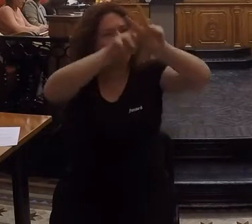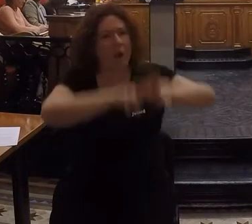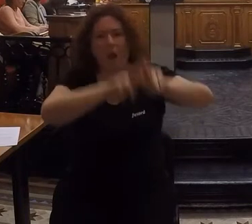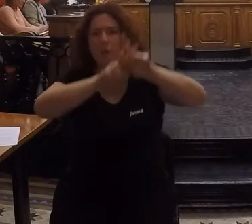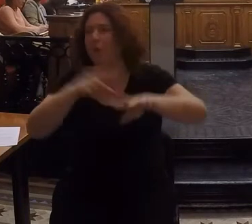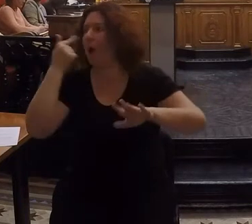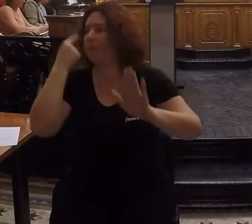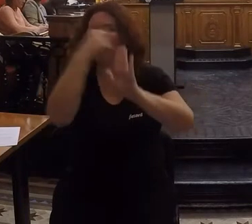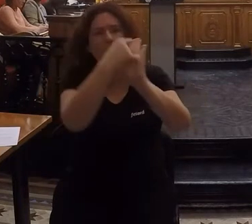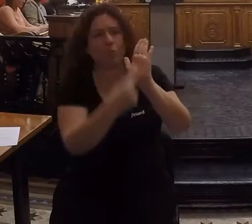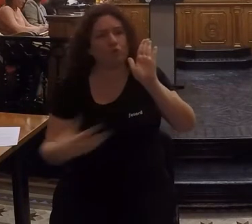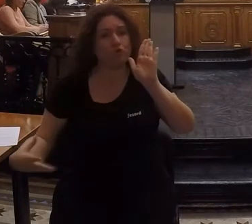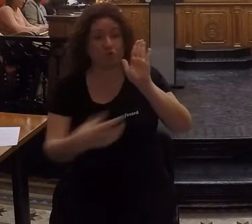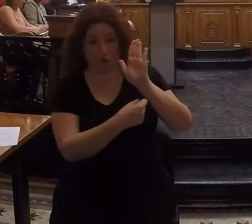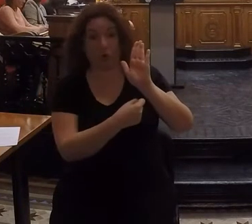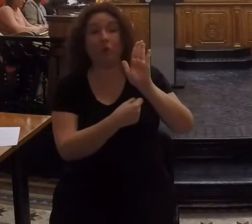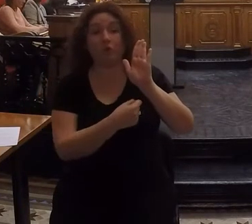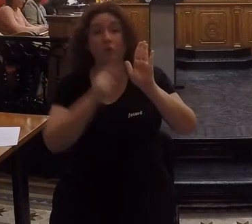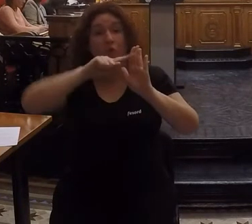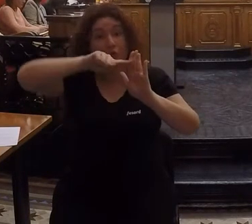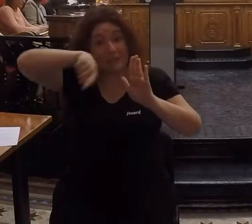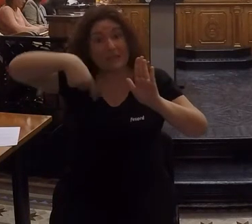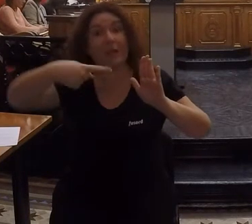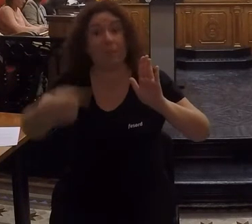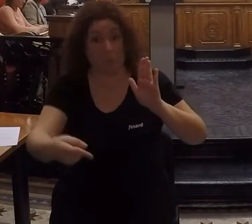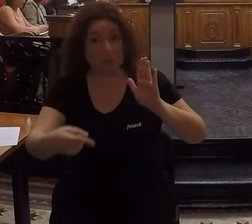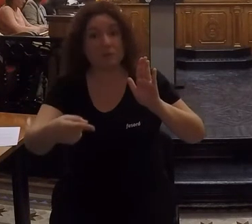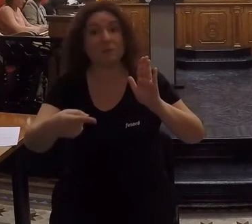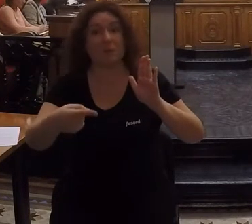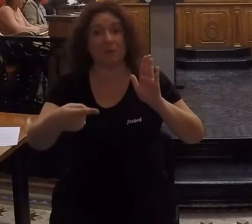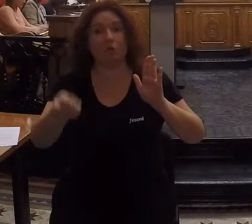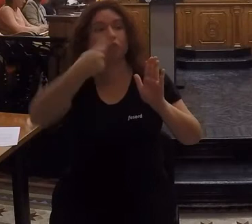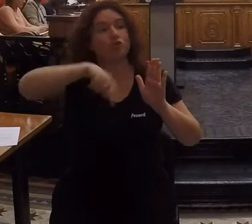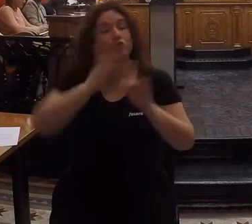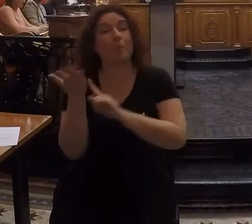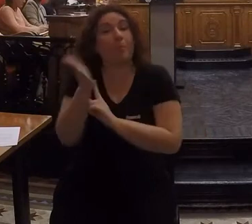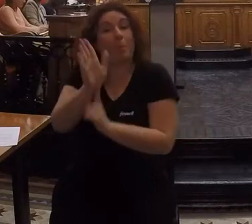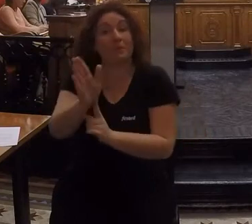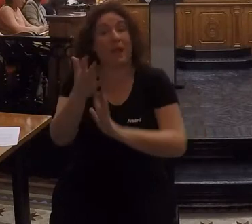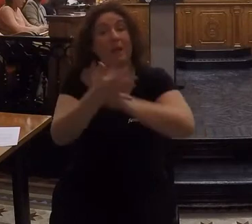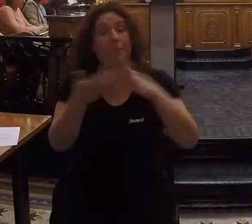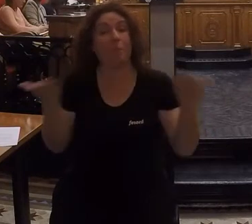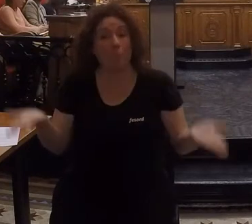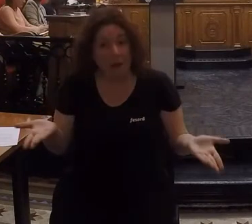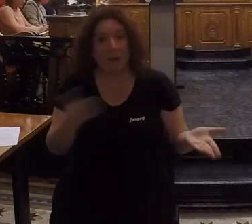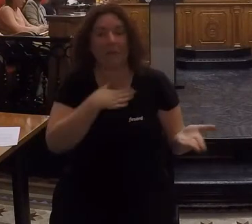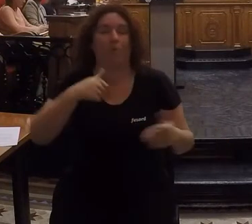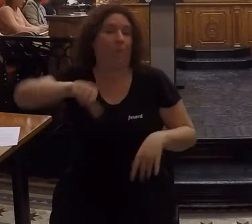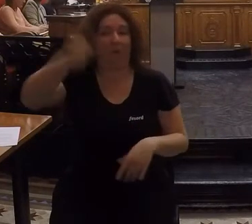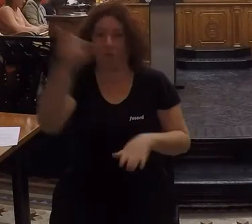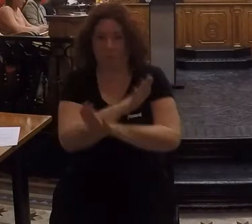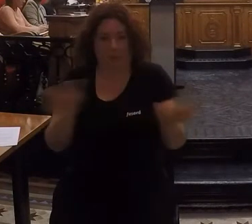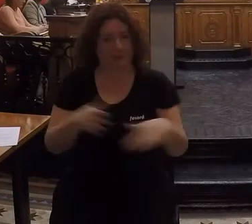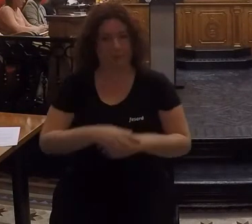a la realidad de esas ordenanzas y lo que venimos a proponer hoy es la aprobación definitiva de las mismas. Nada más.